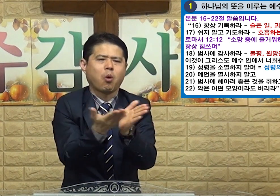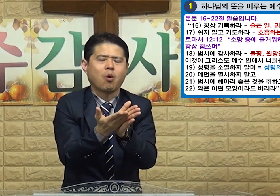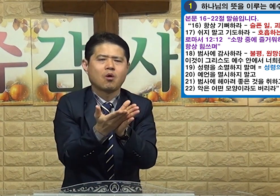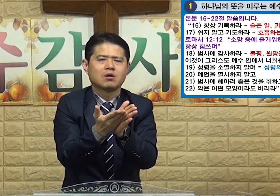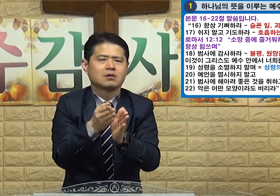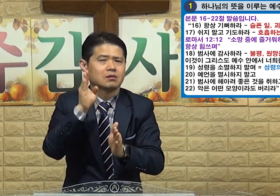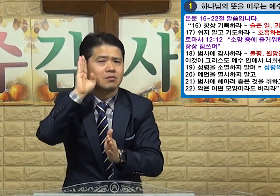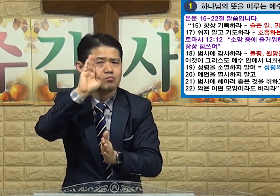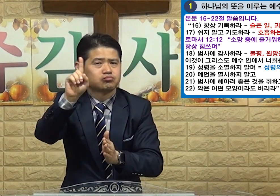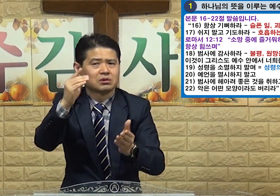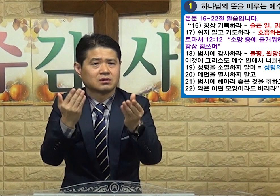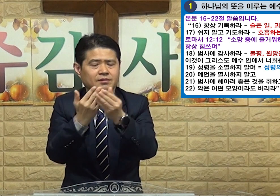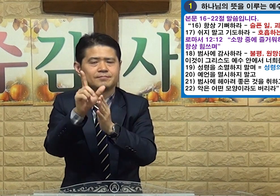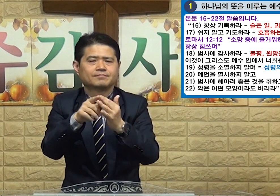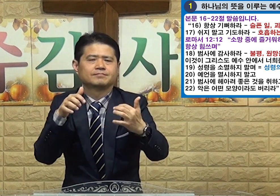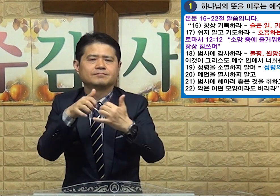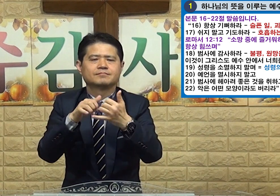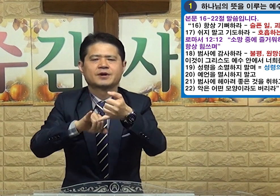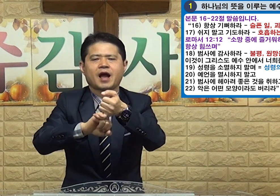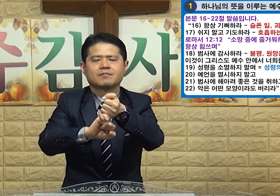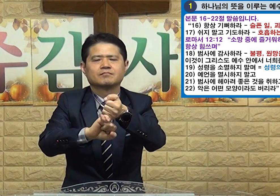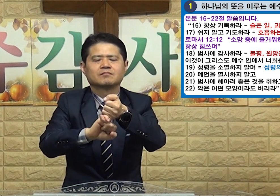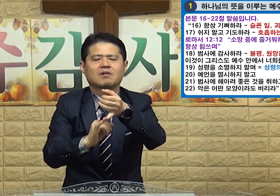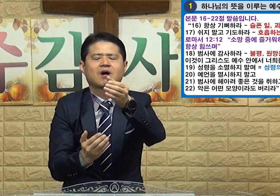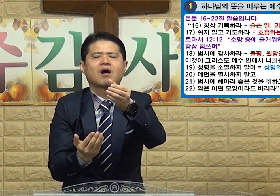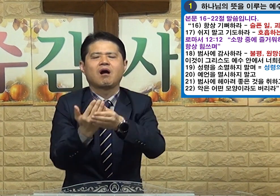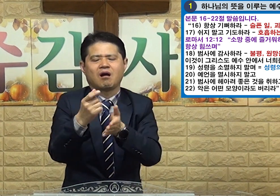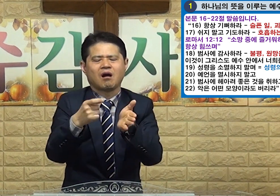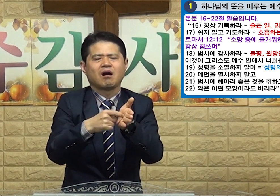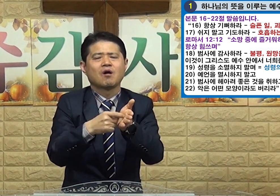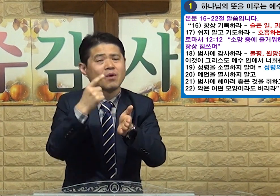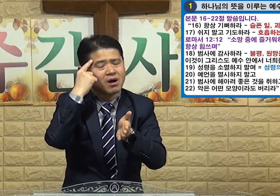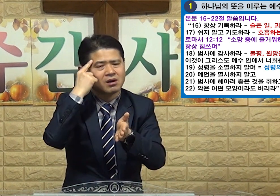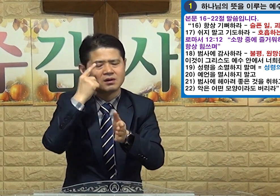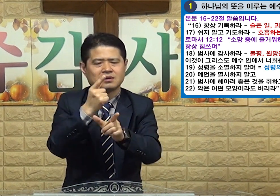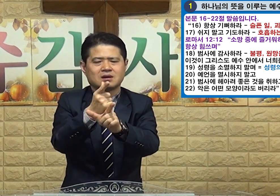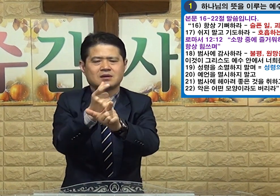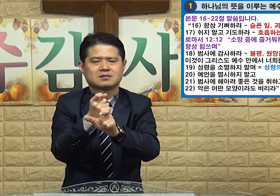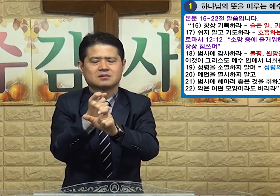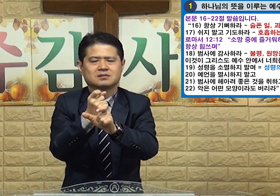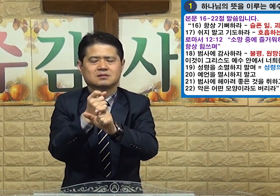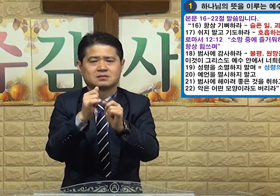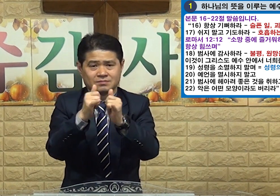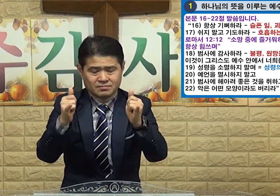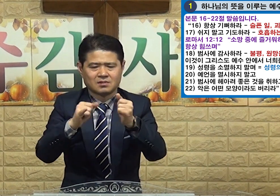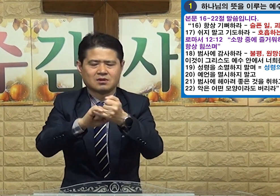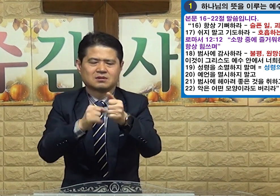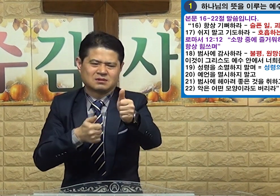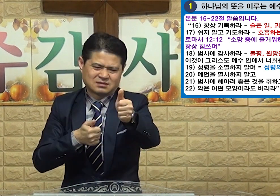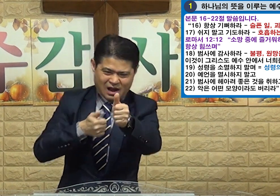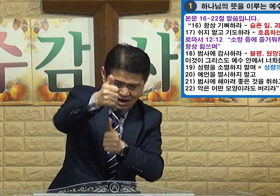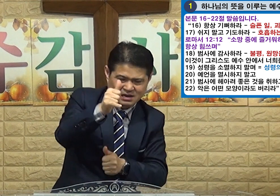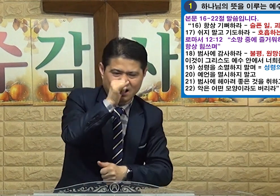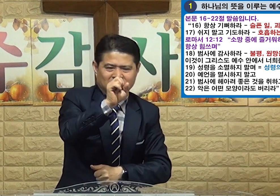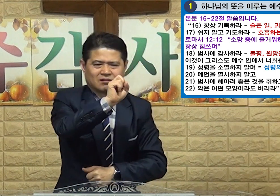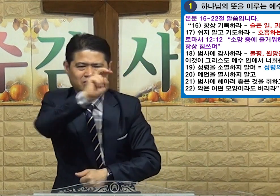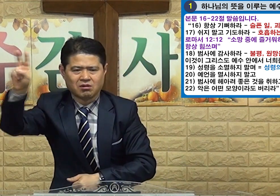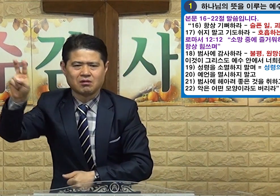위해서 아버지의 말씀과 또 일치하듯이 이 전쟁이 꼭 일어날 것이라고 합니다. 이 악인을 승리할